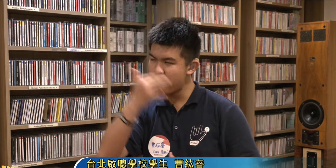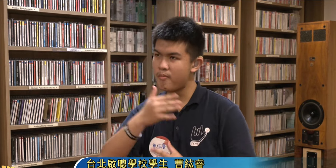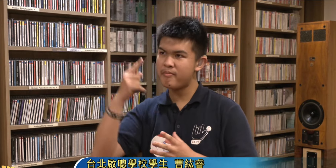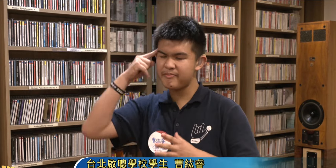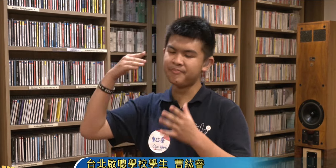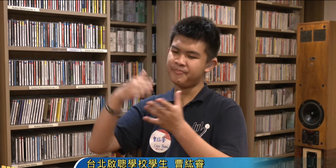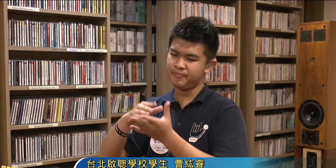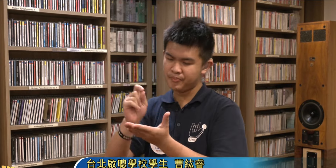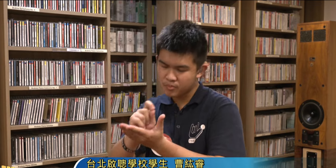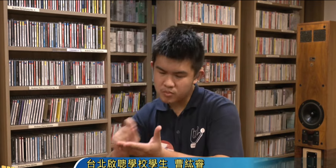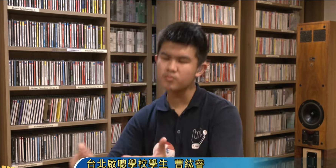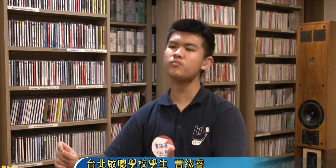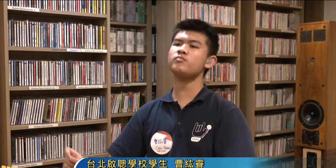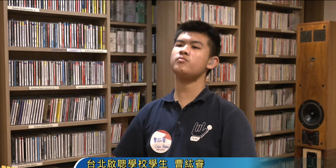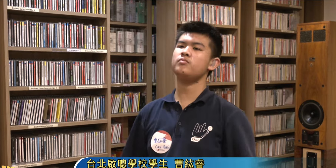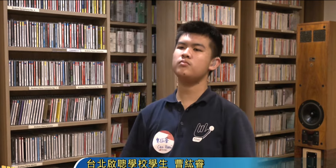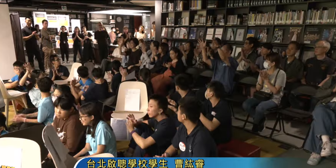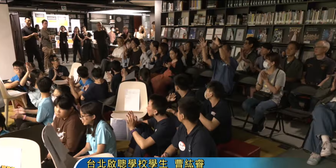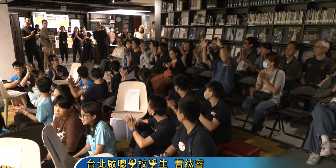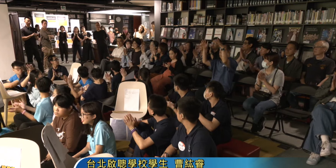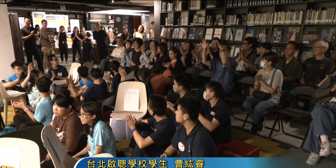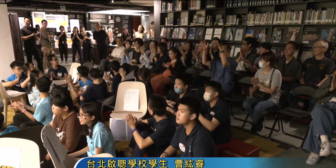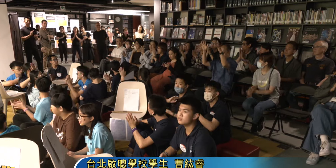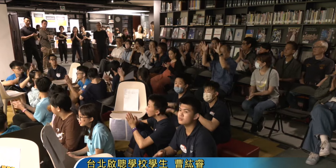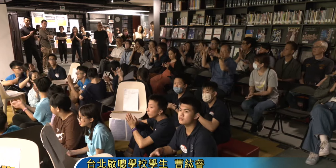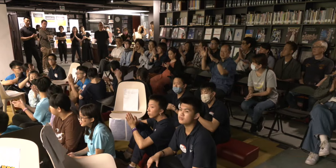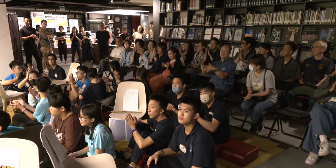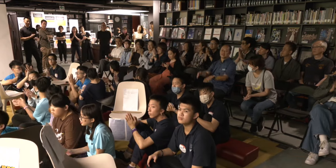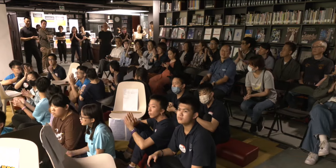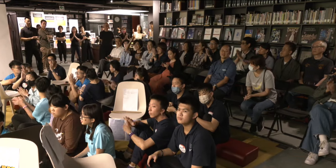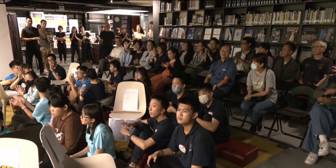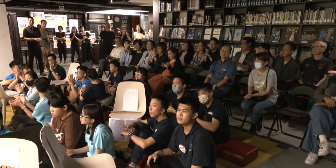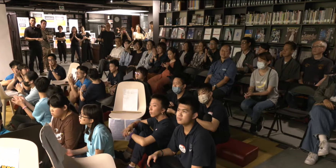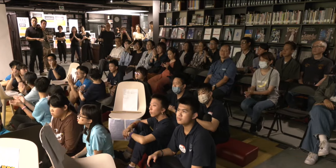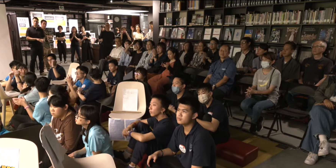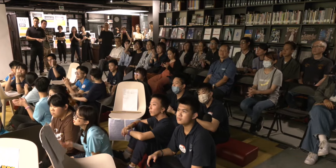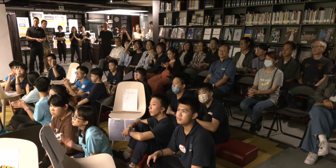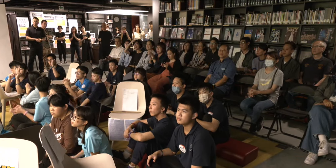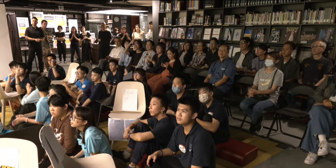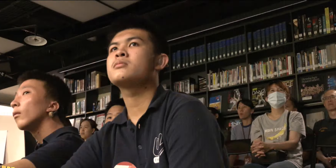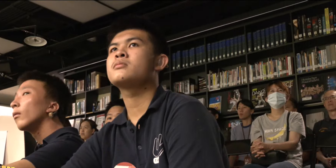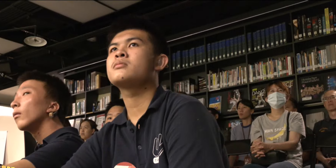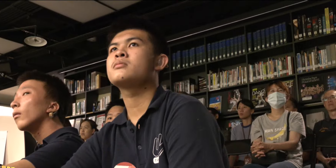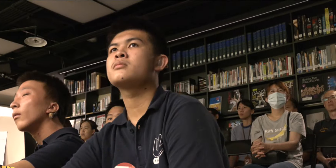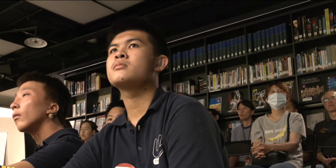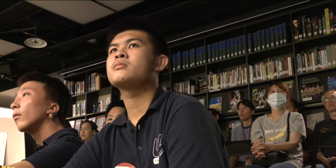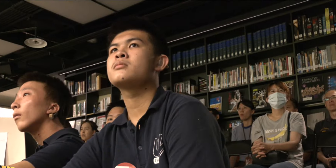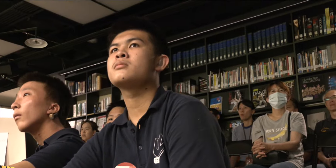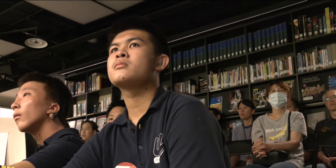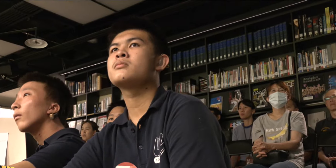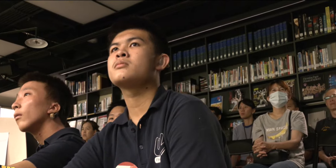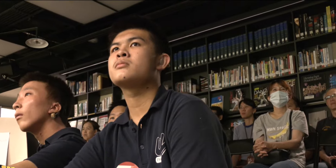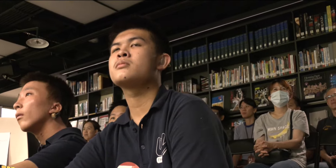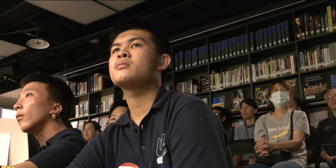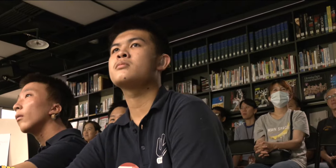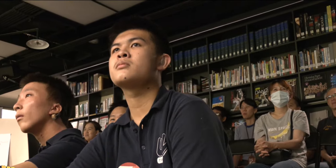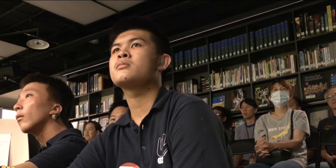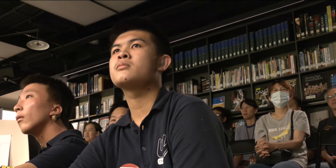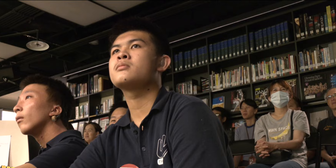要写成诗。 原本成果展计划表演手语歌，但学生曹红瑞写出一篇诗，